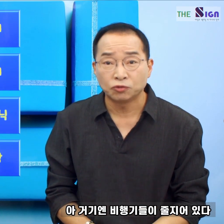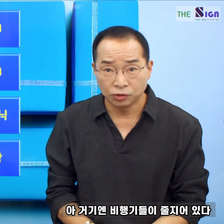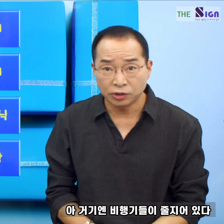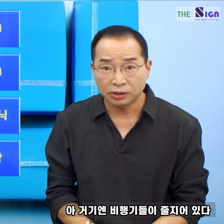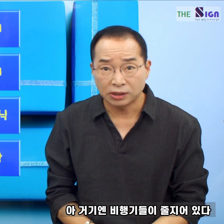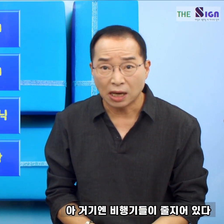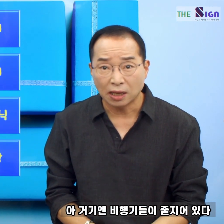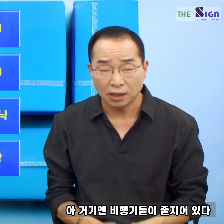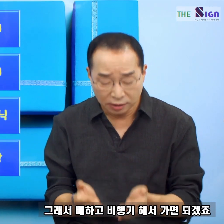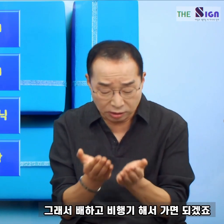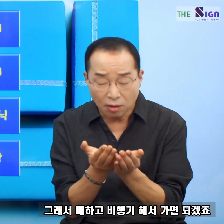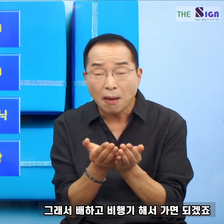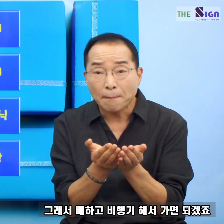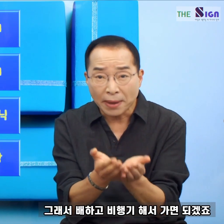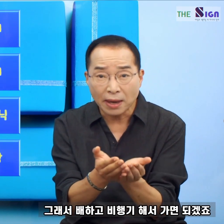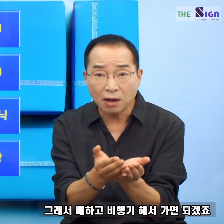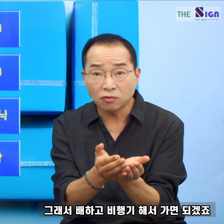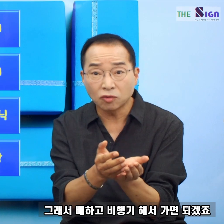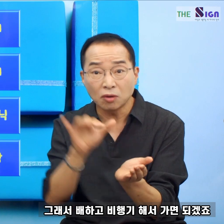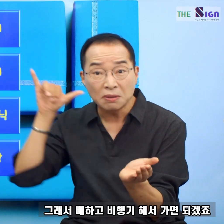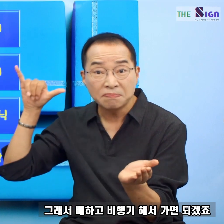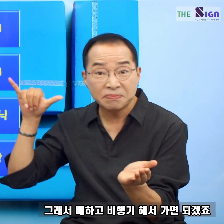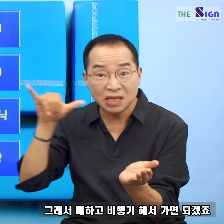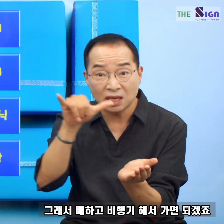줄지어 있다. 그래서 배하고 비행기